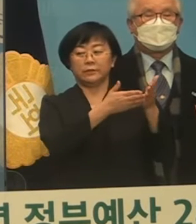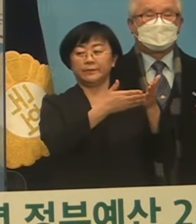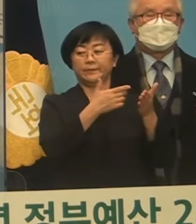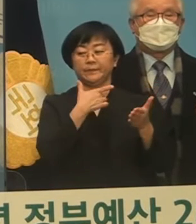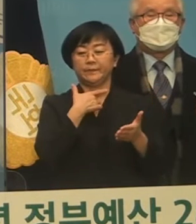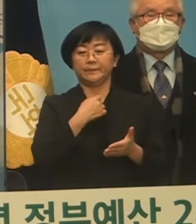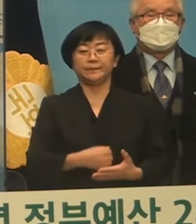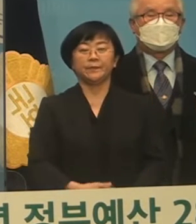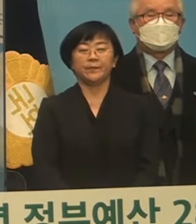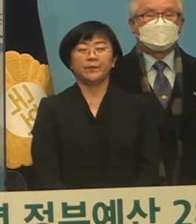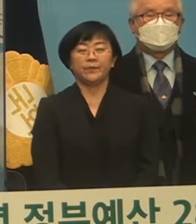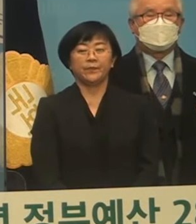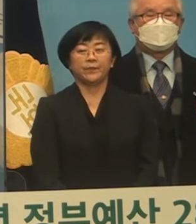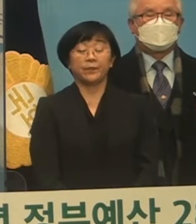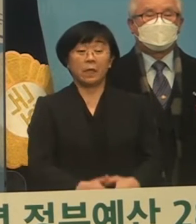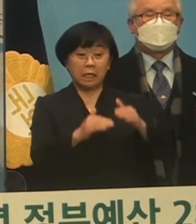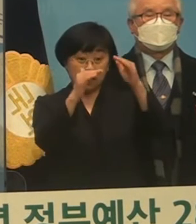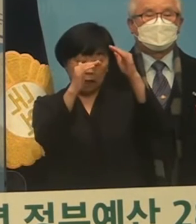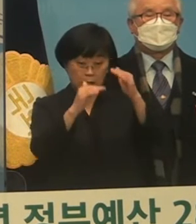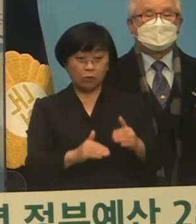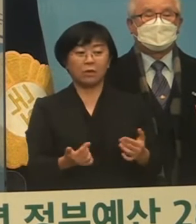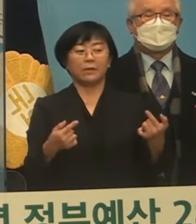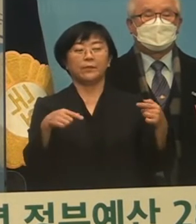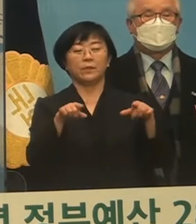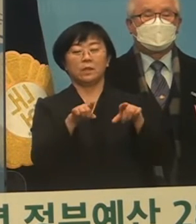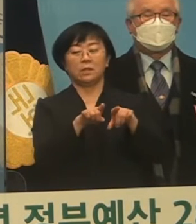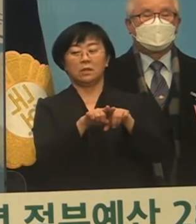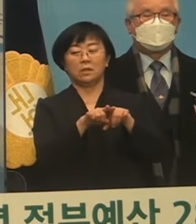드립니다. 그러한 내용을 담아서